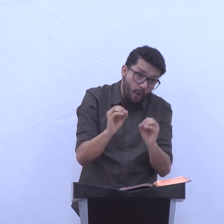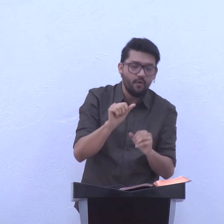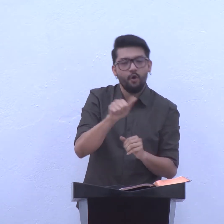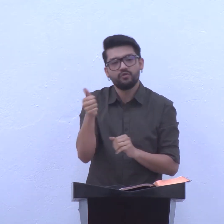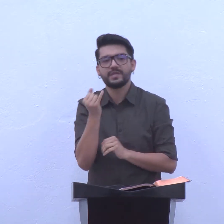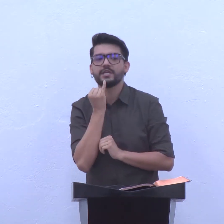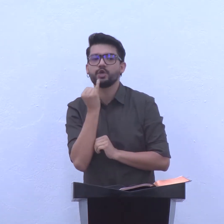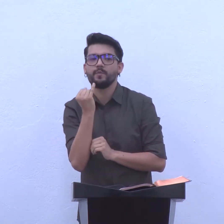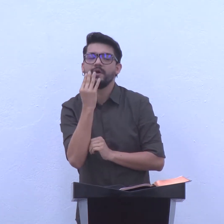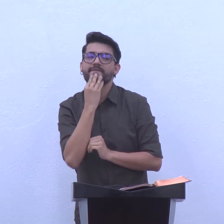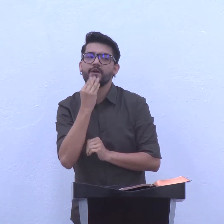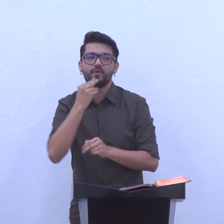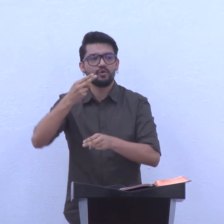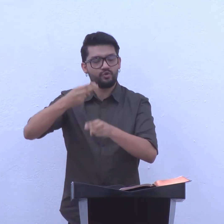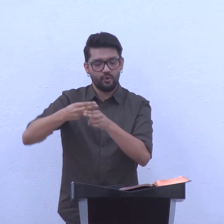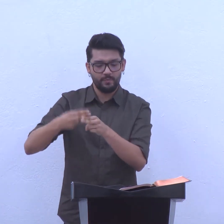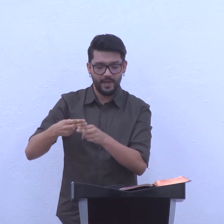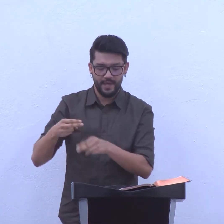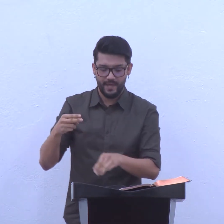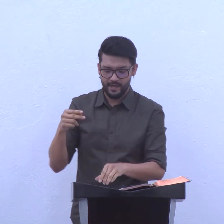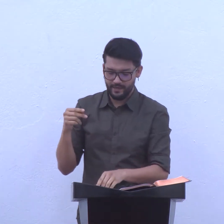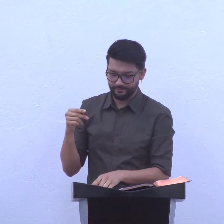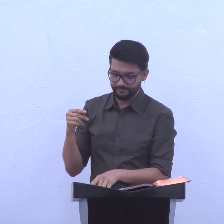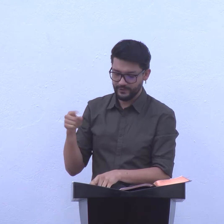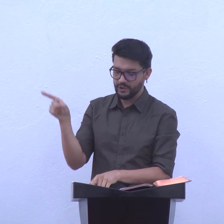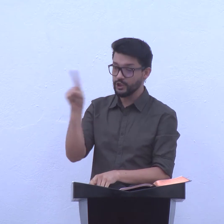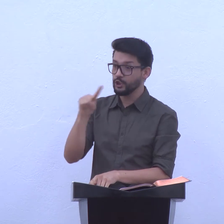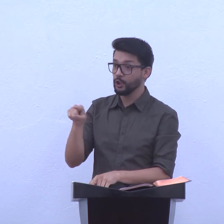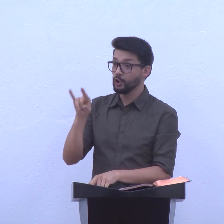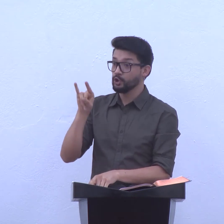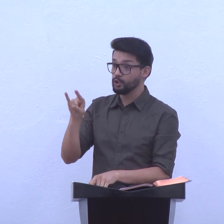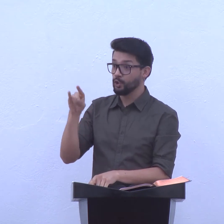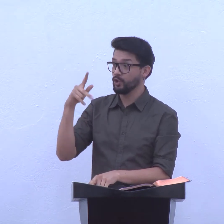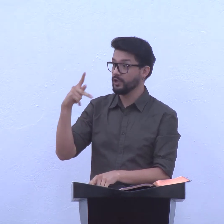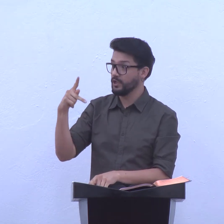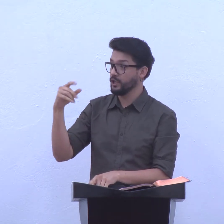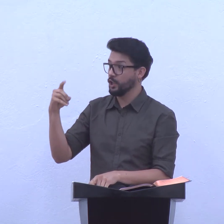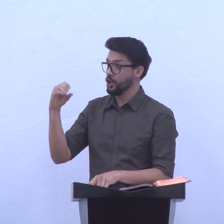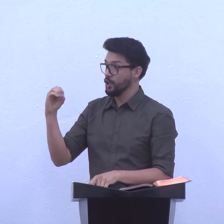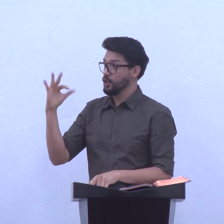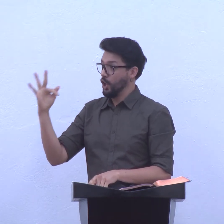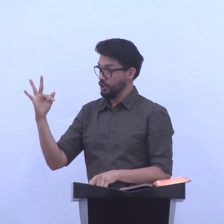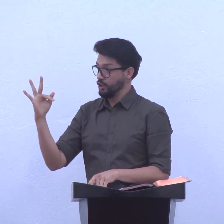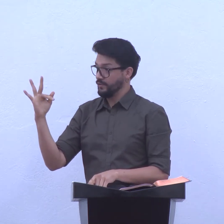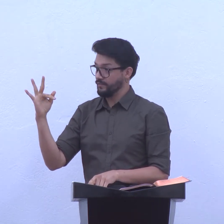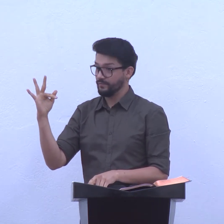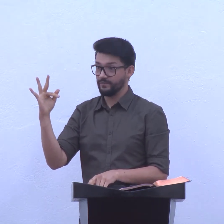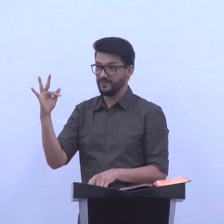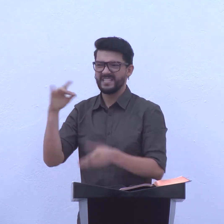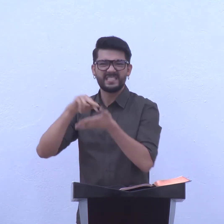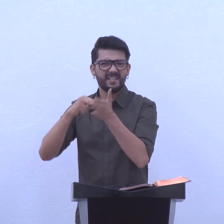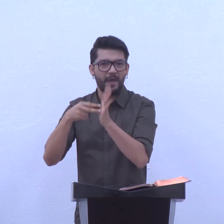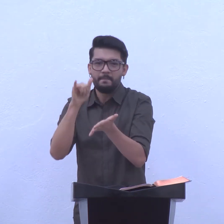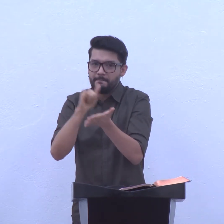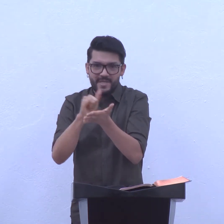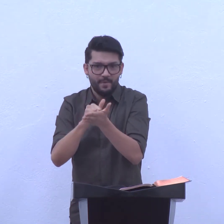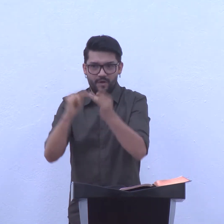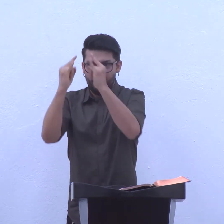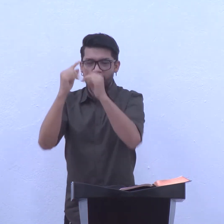O también la conocemos como la fiesta del Sukkot. ¿Qué